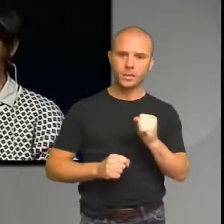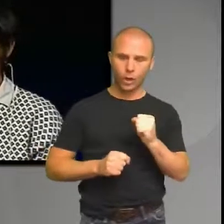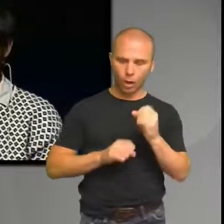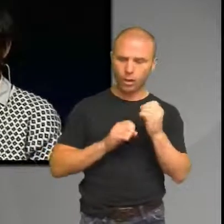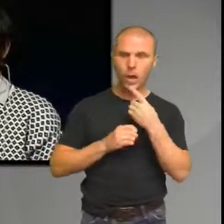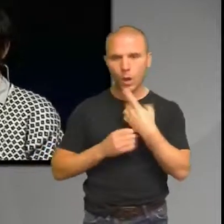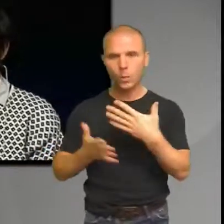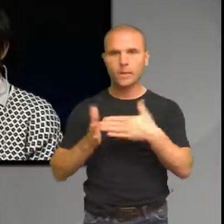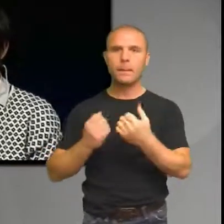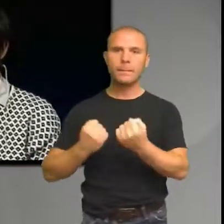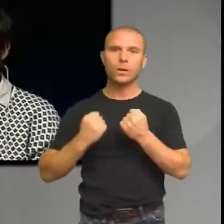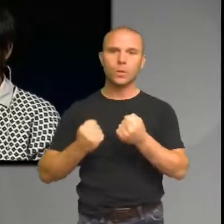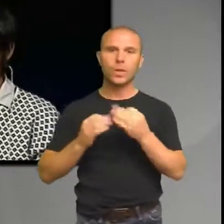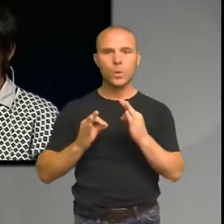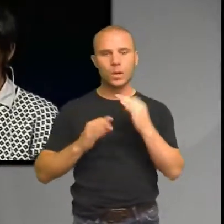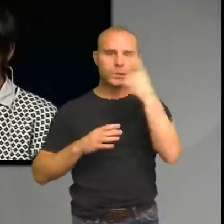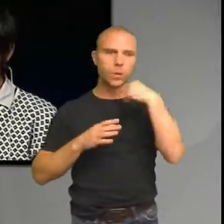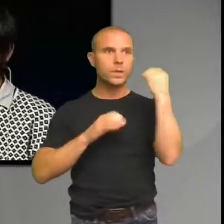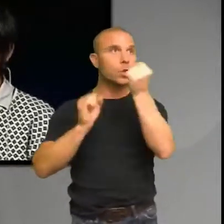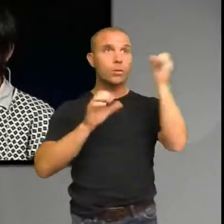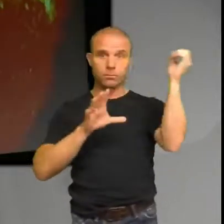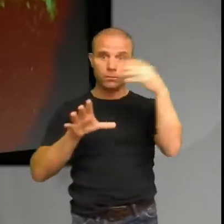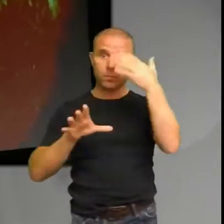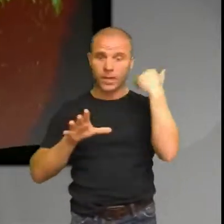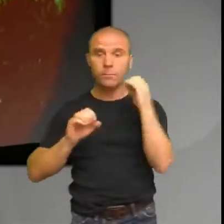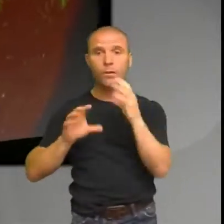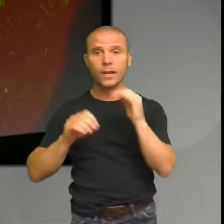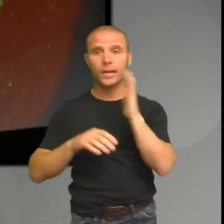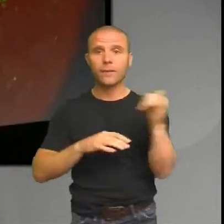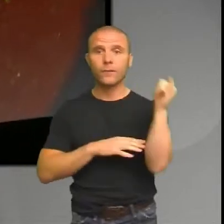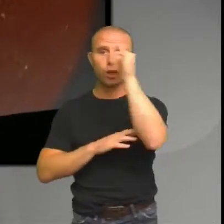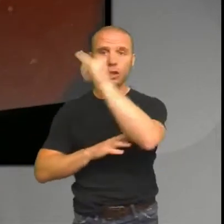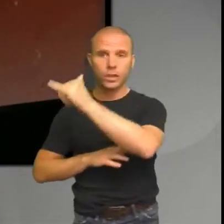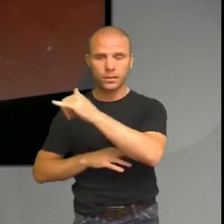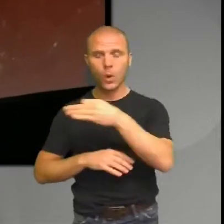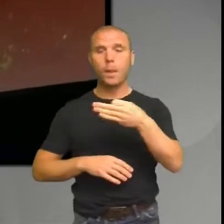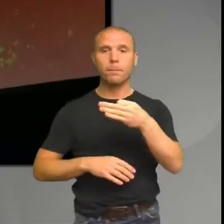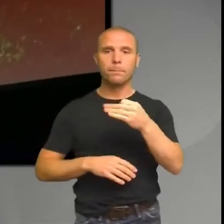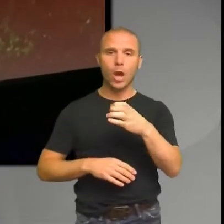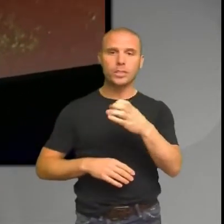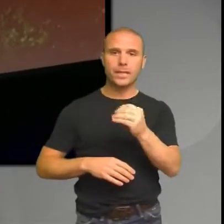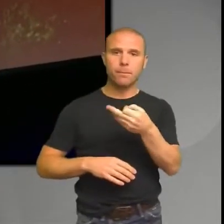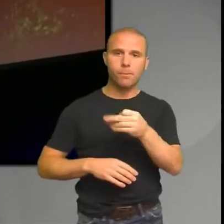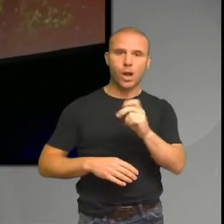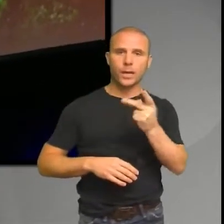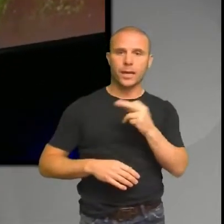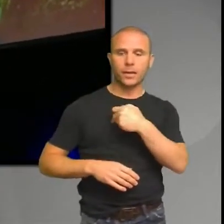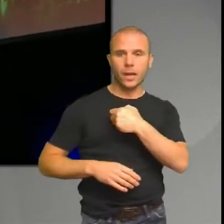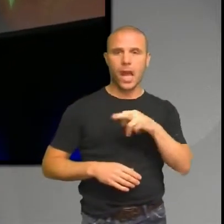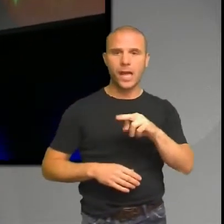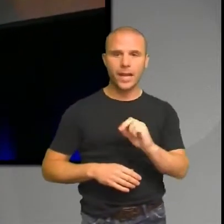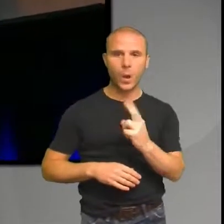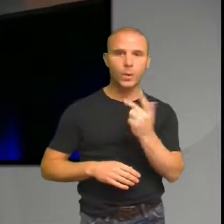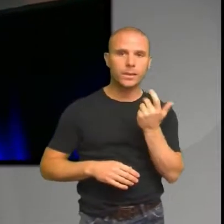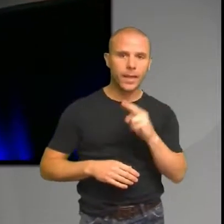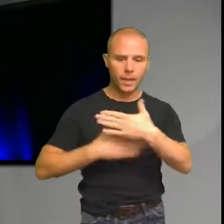briefingar. Och så även pacemakers, sjukhusets elektronik, datorer, serverparkar, routrar med mera elektronik